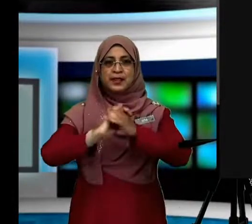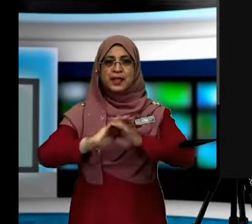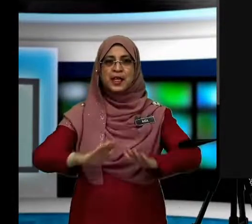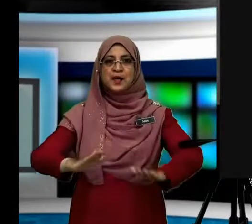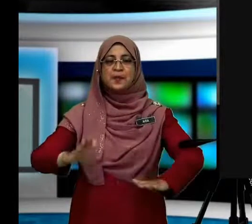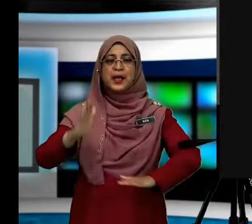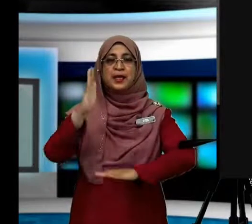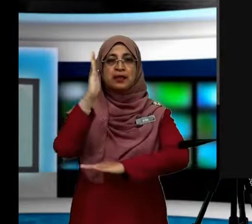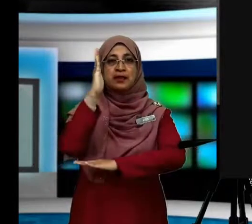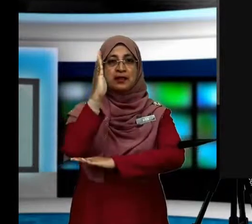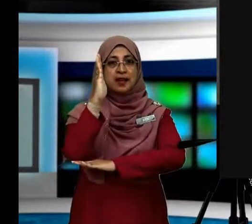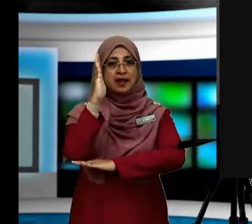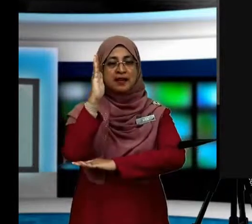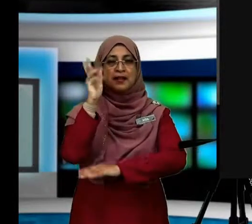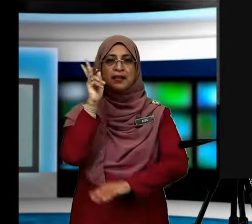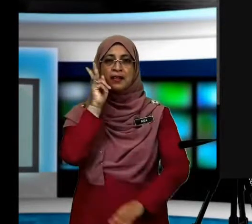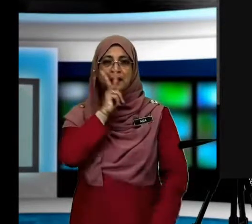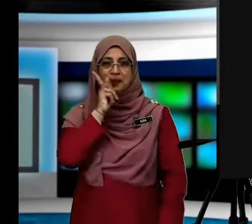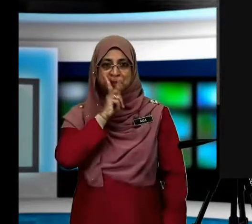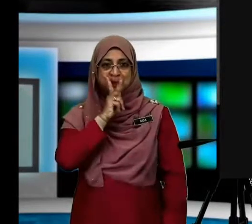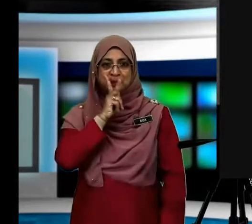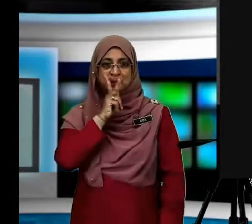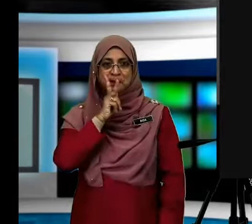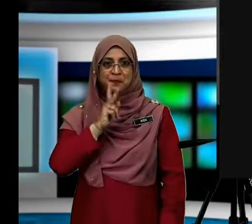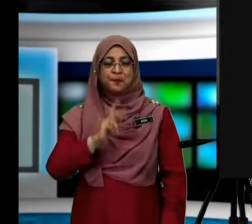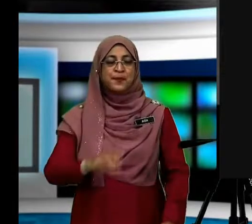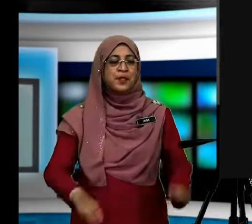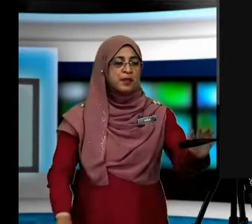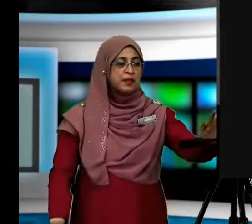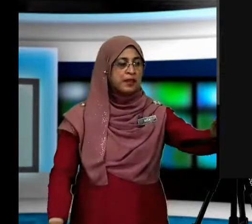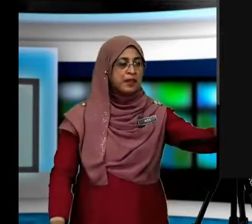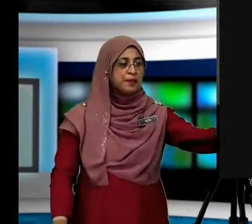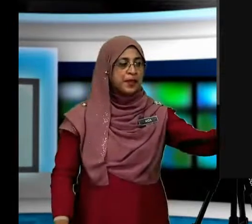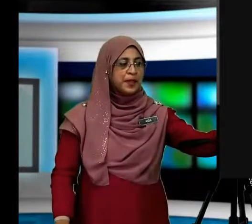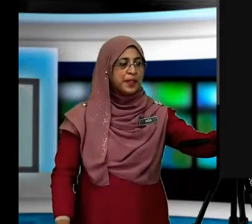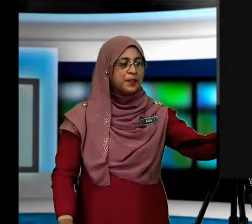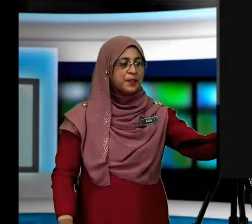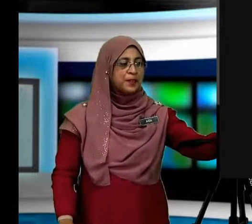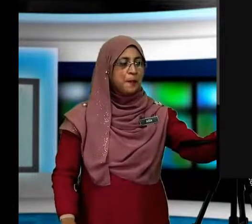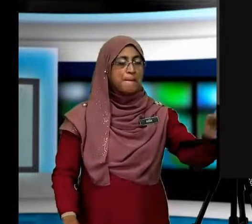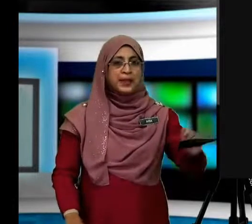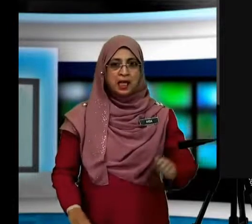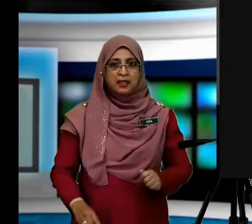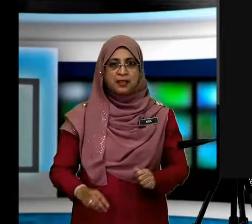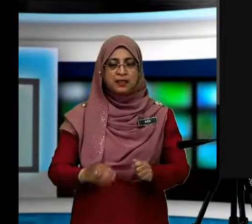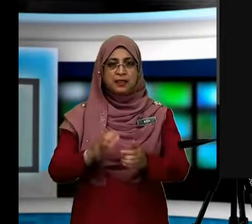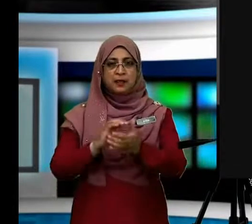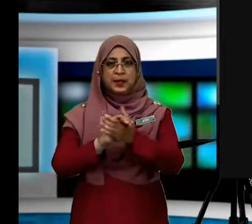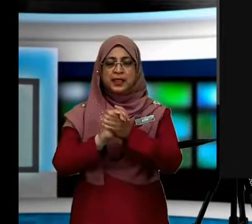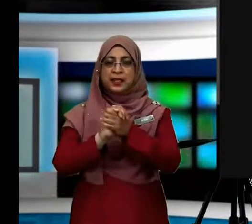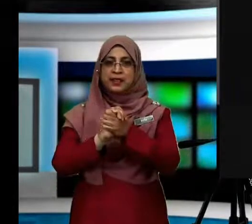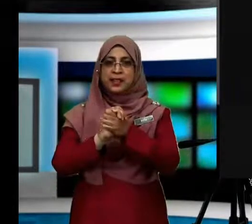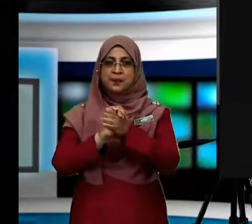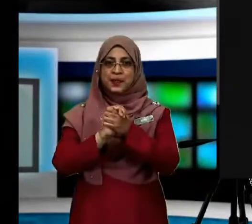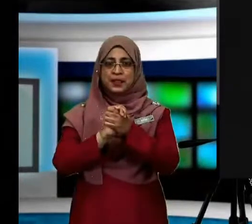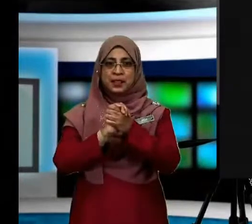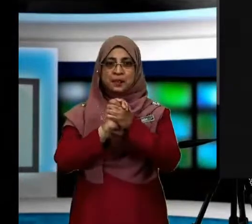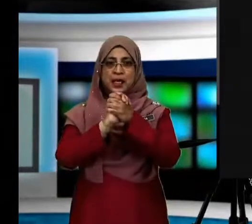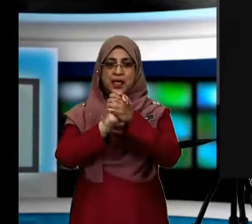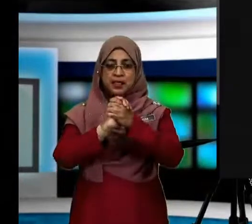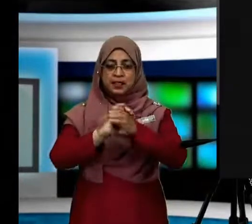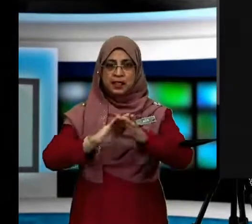selamat tengah hari Kakak selamat petang khamad hari hampir tenggelam